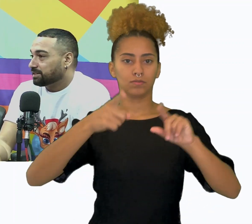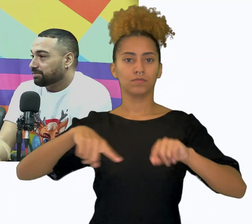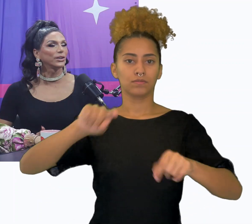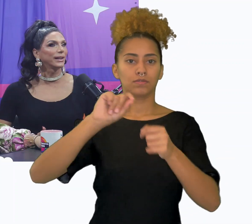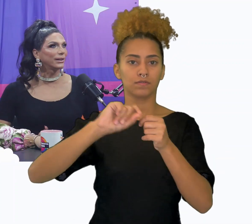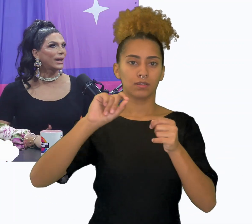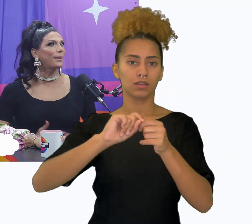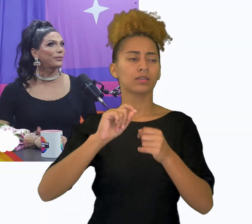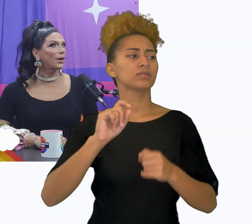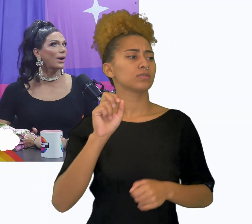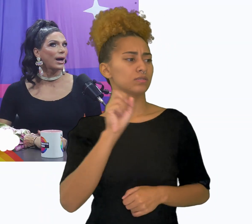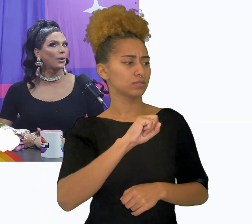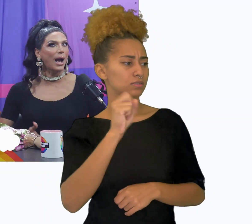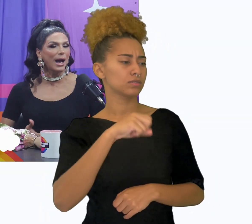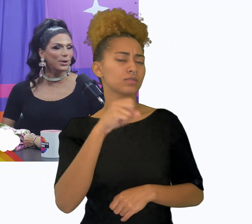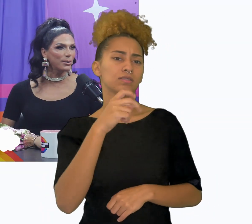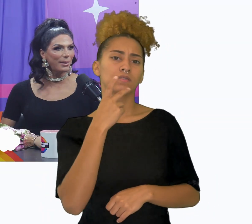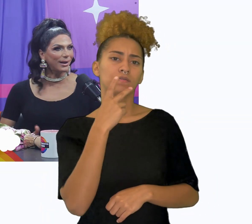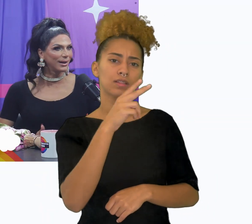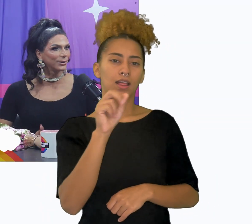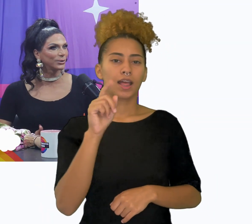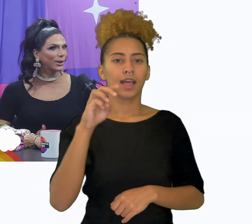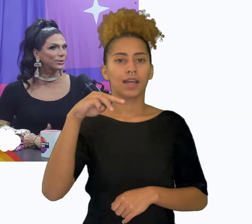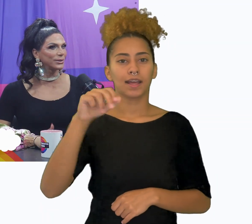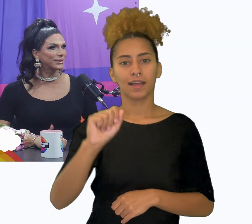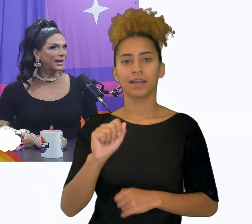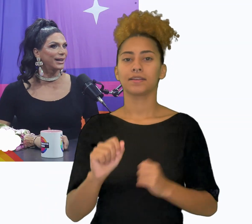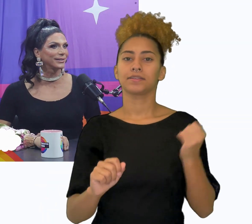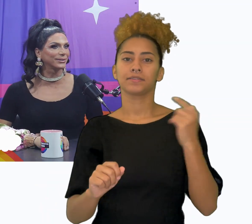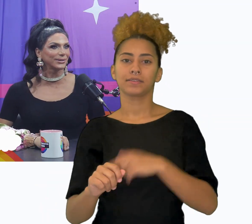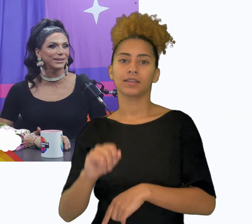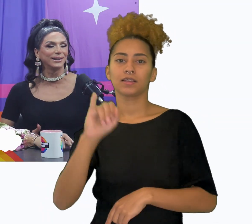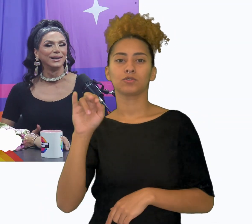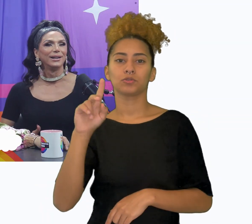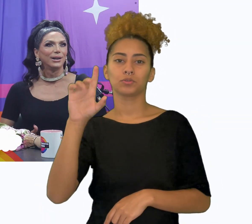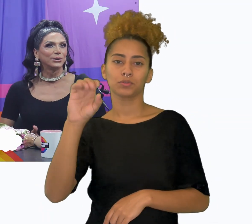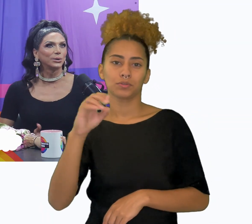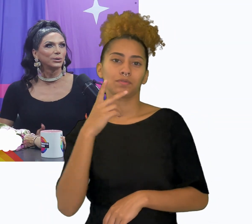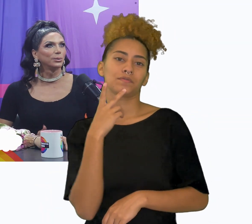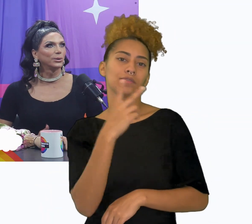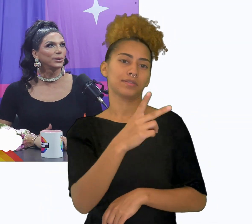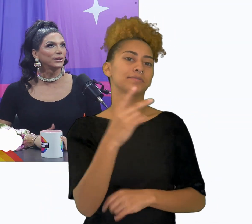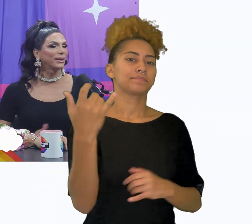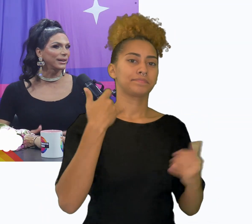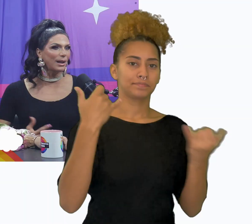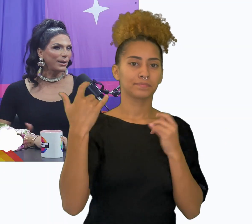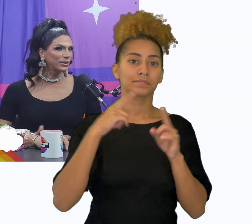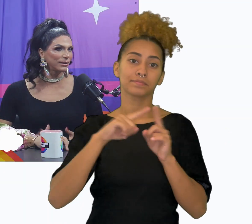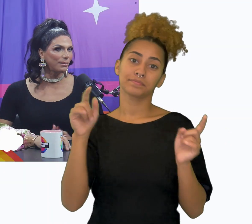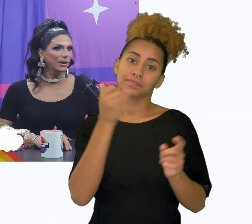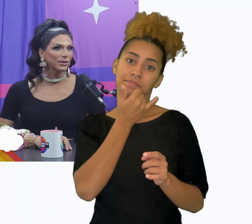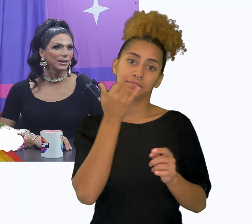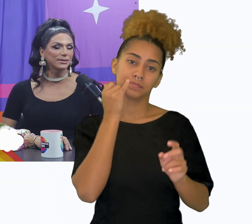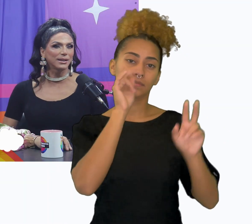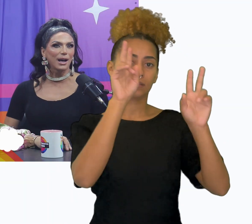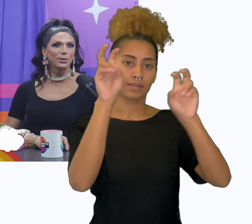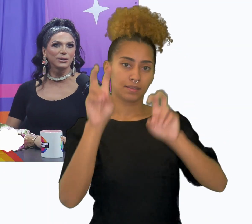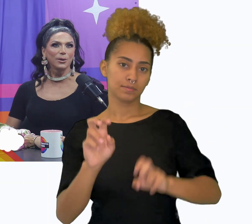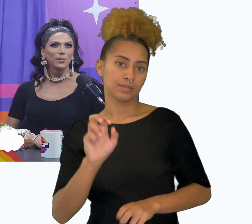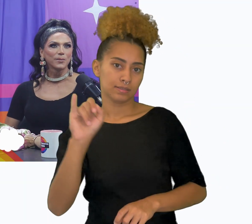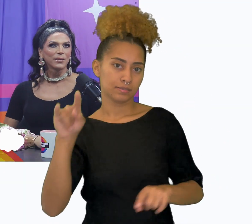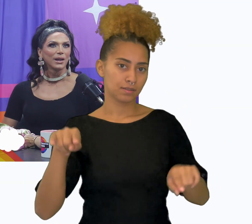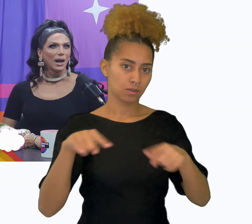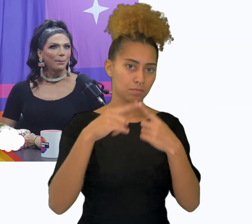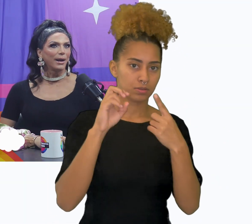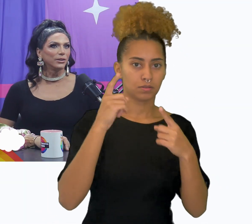você faz. Tem gente até que já prefiro o Adma marcando do que o Júlio César, não sei o quê. Eu escuto muito isso. Mas aí depende da temática, né? Se cabe